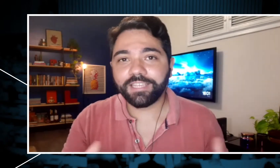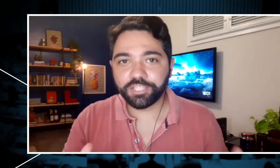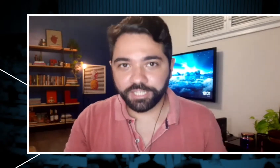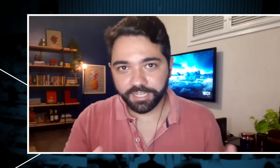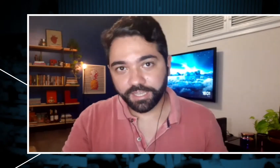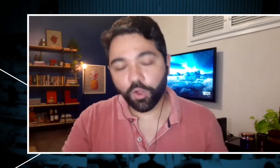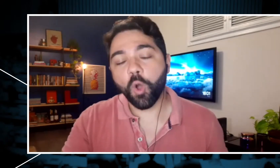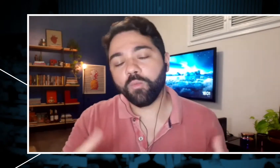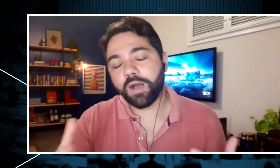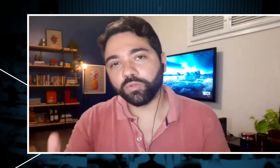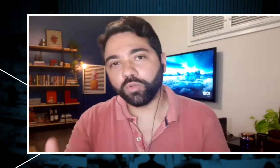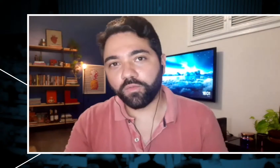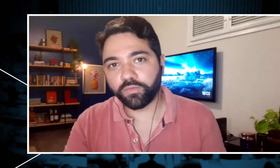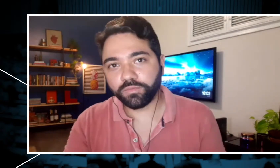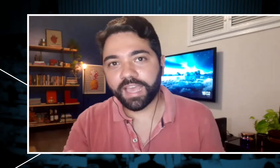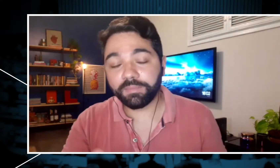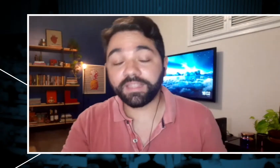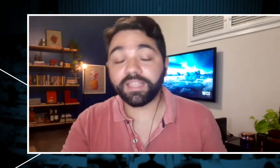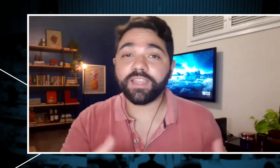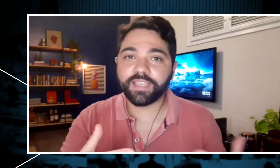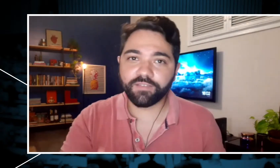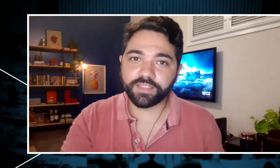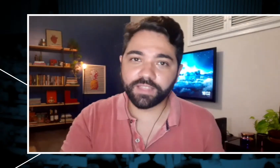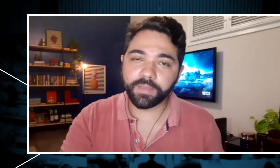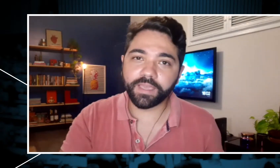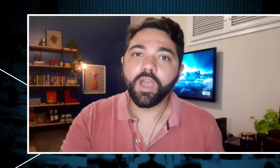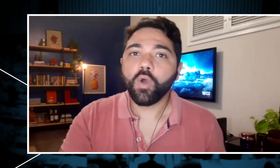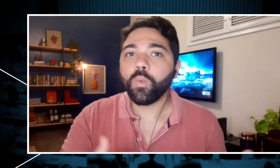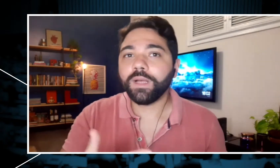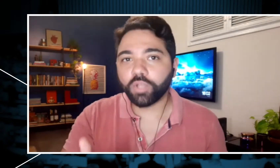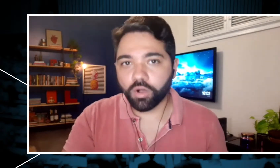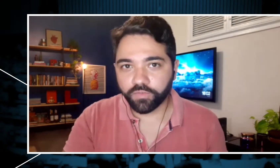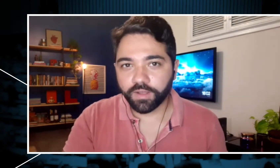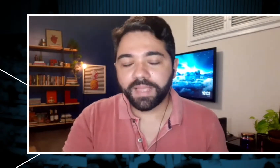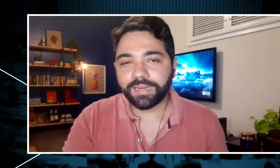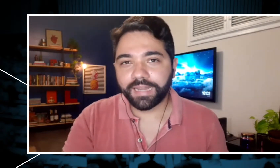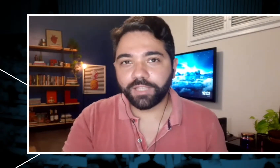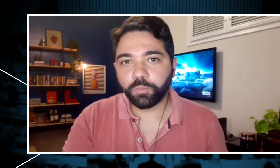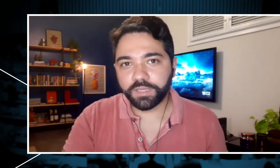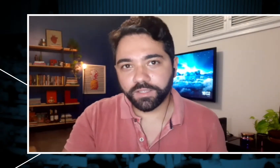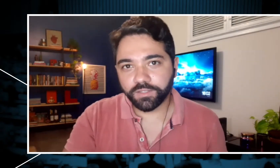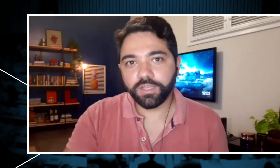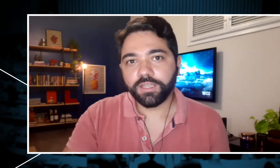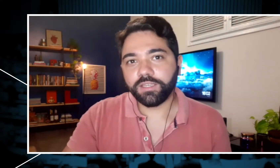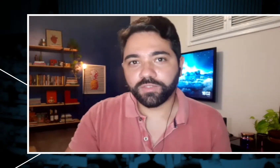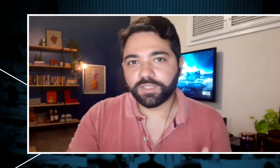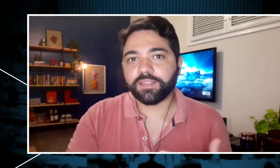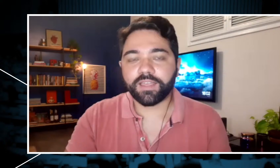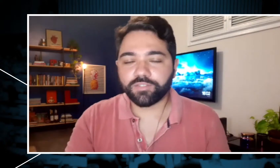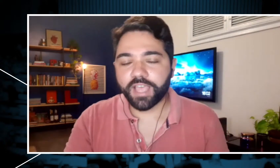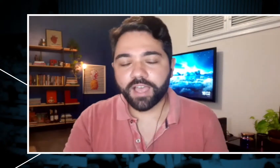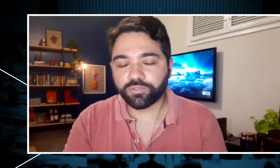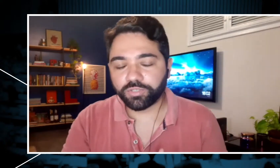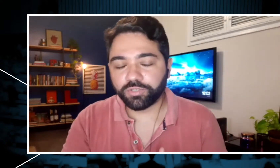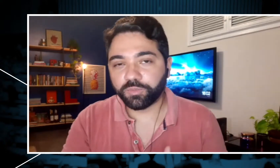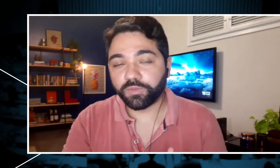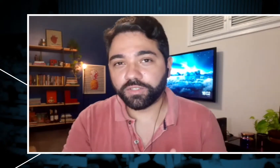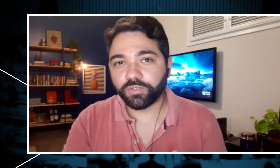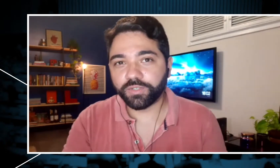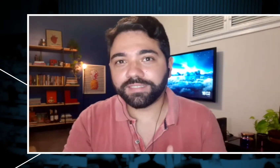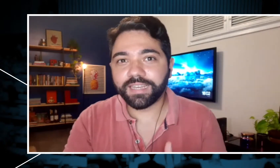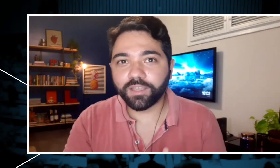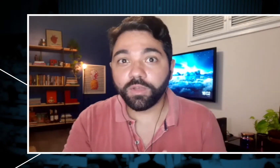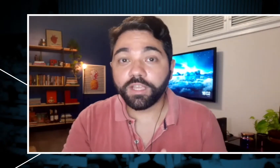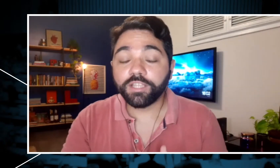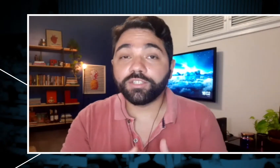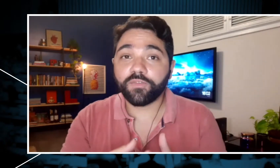Há quem diga que, como há um novo Fundeb, deveria haver também uma nova lei do piso e os critérios de reajuste dos